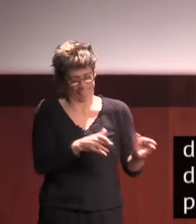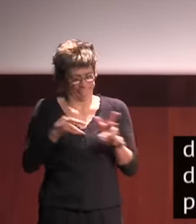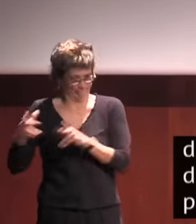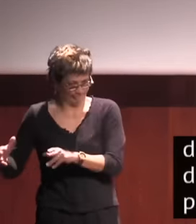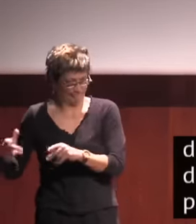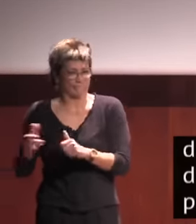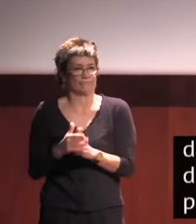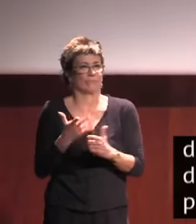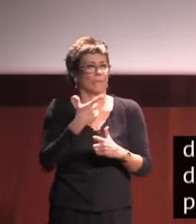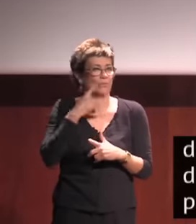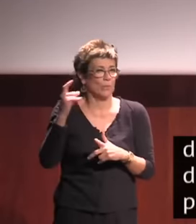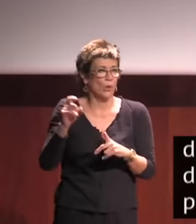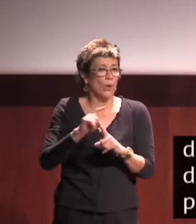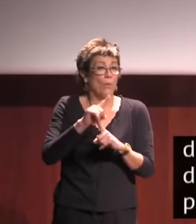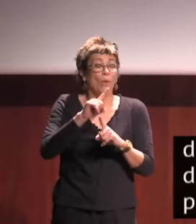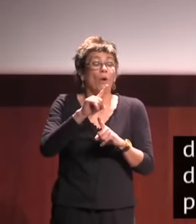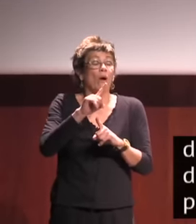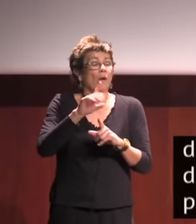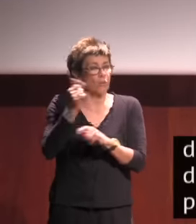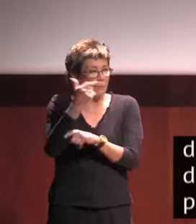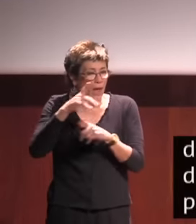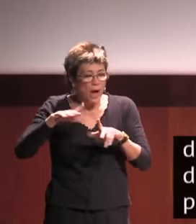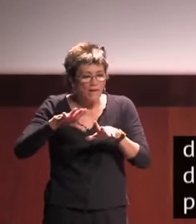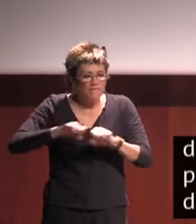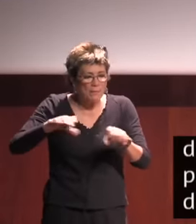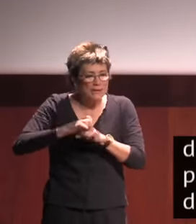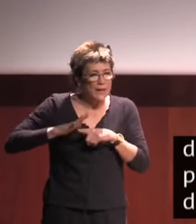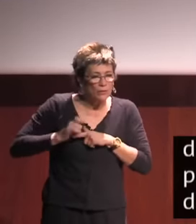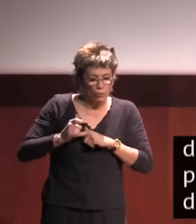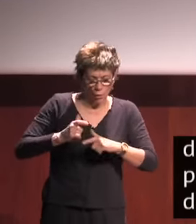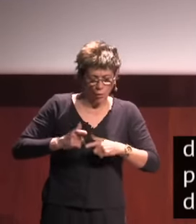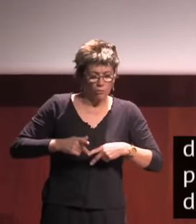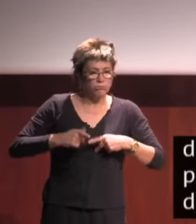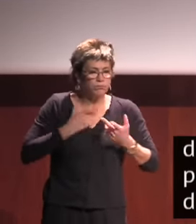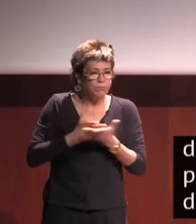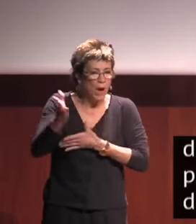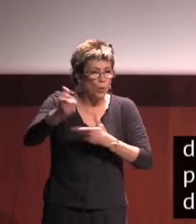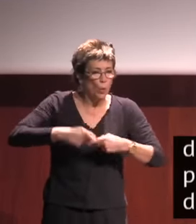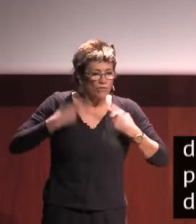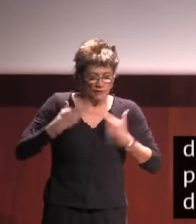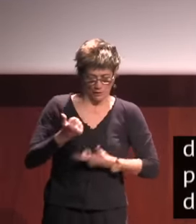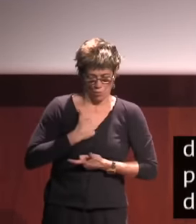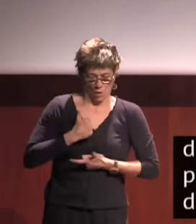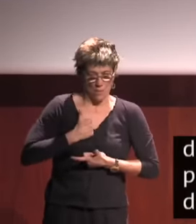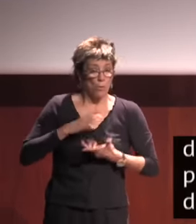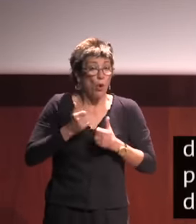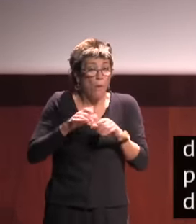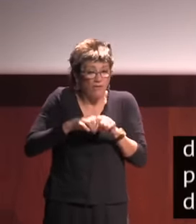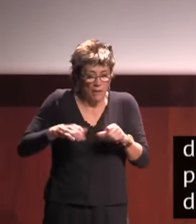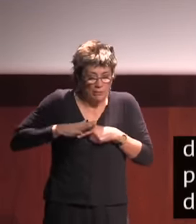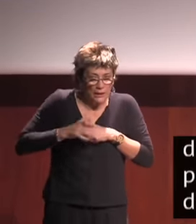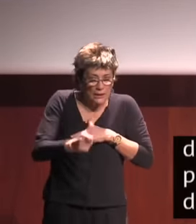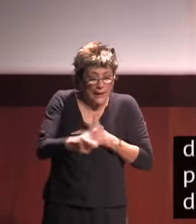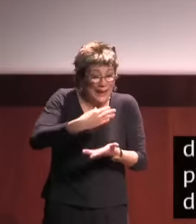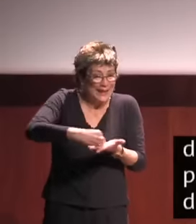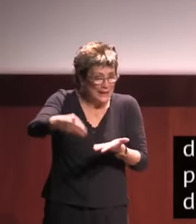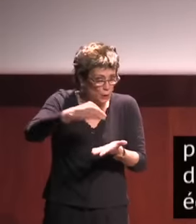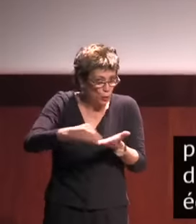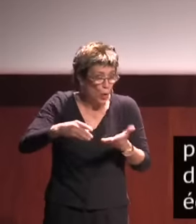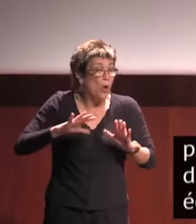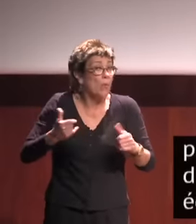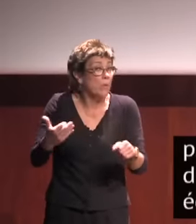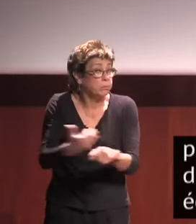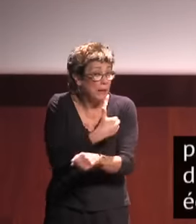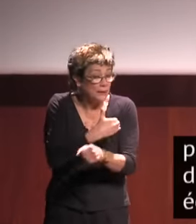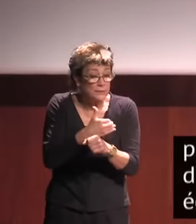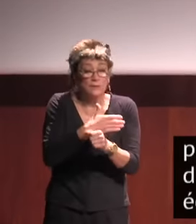d'interroger le processus de fabrication de l'autobiographie du point de vue de son écriture, d'interroger ce